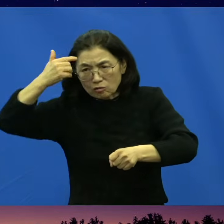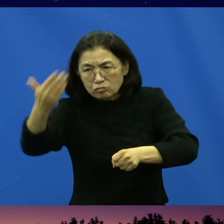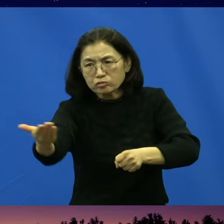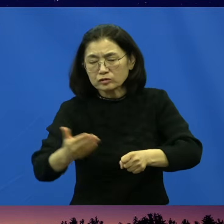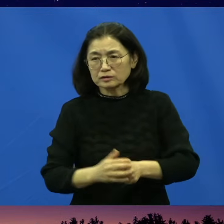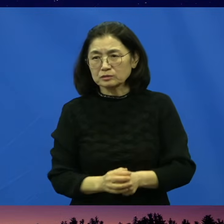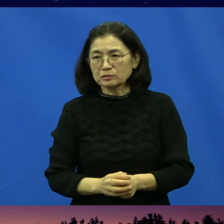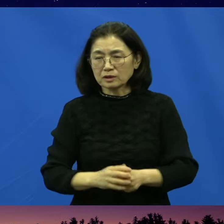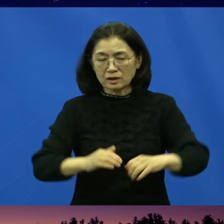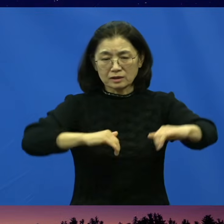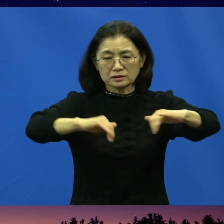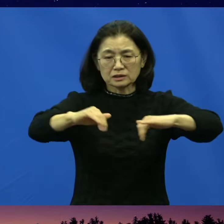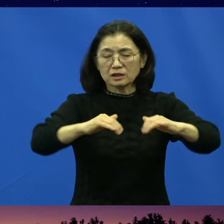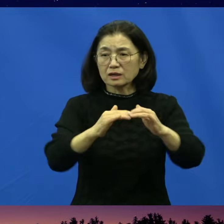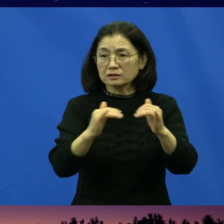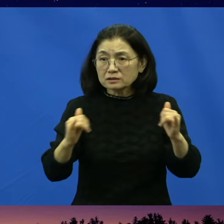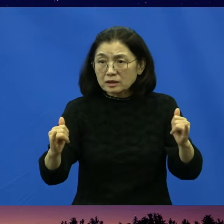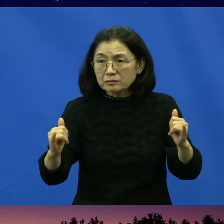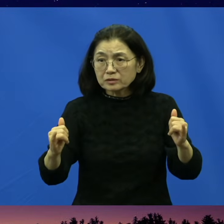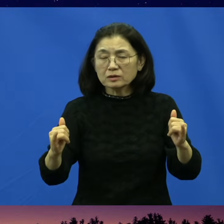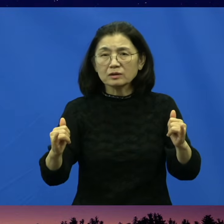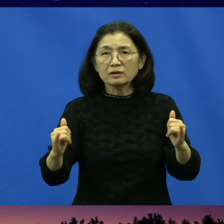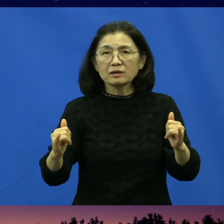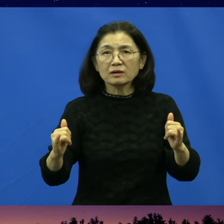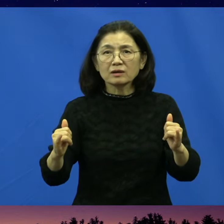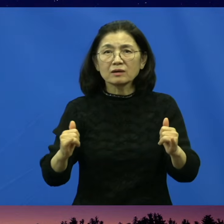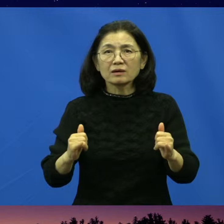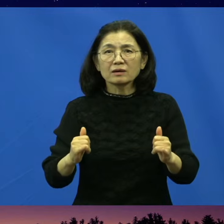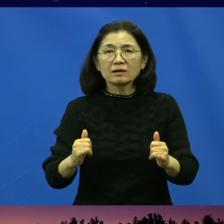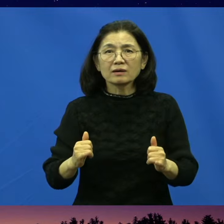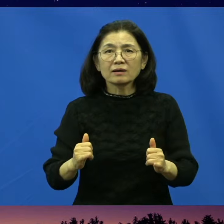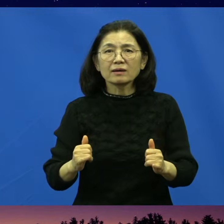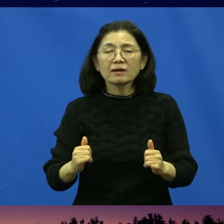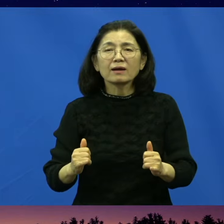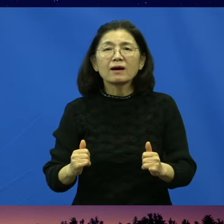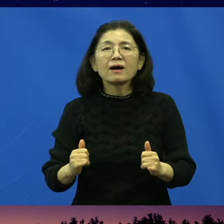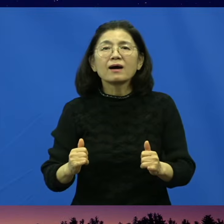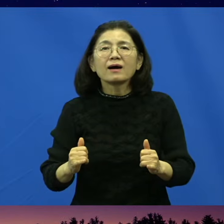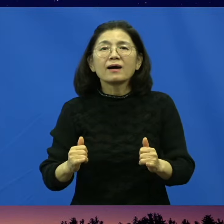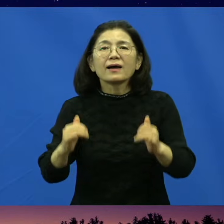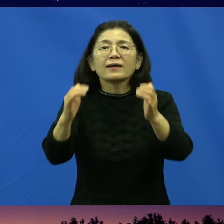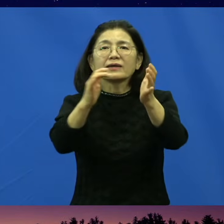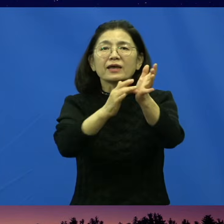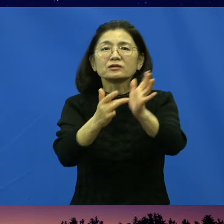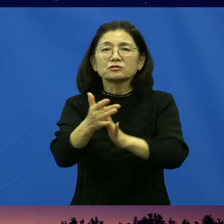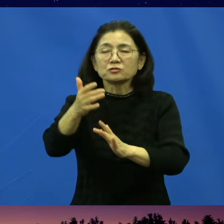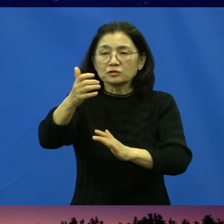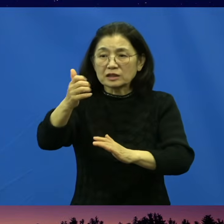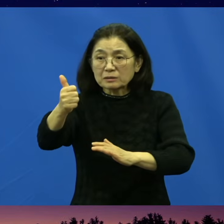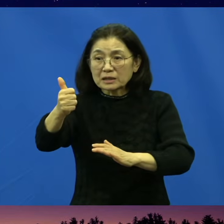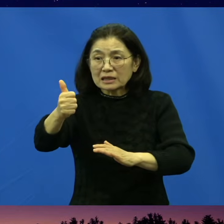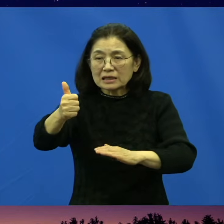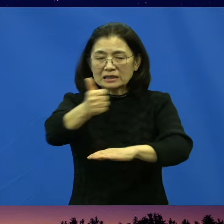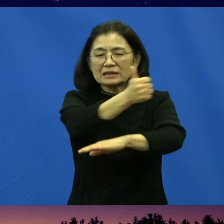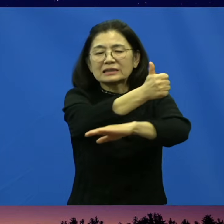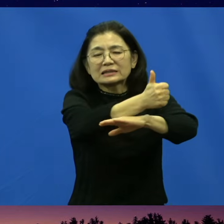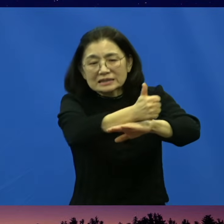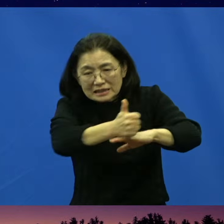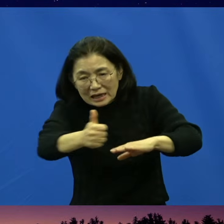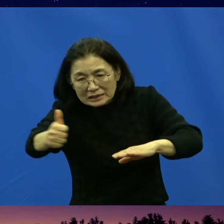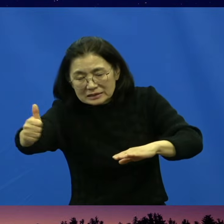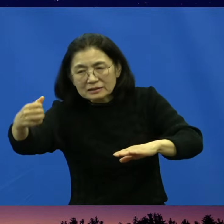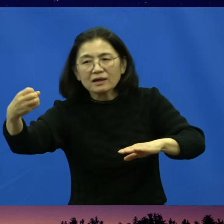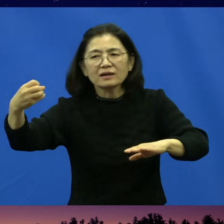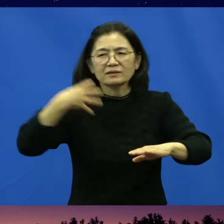지나가는 사람들이 뭐라고 말합니까? 나사렛 예수께서 지나가신다, 이렇게 대답을